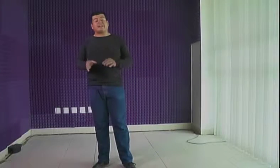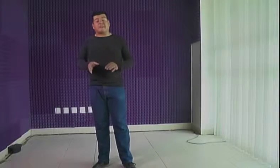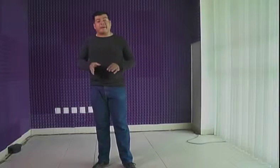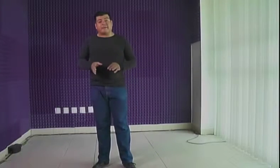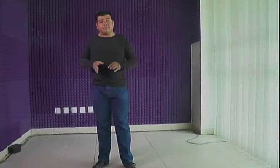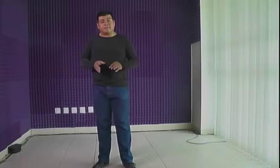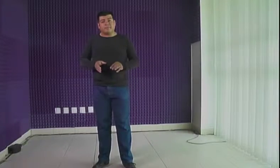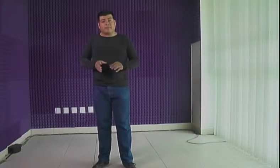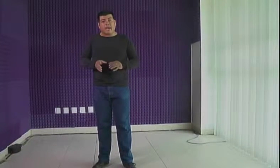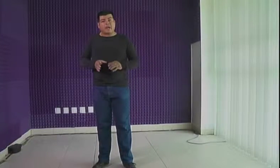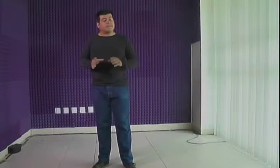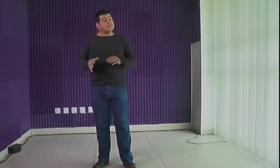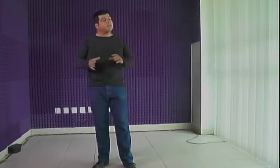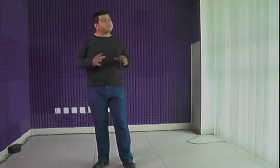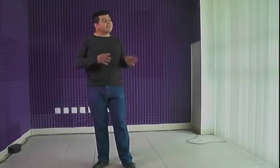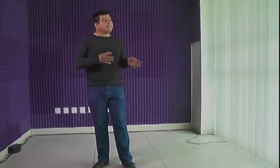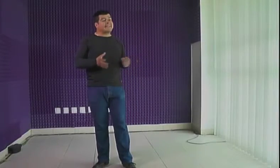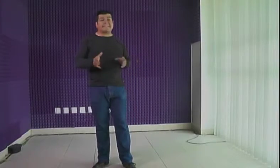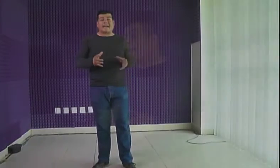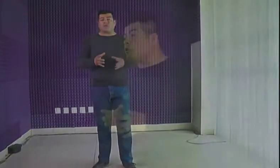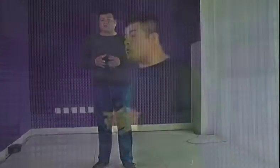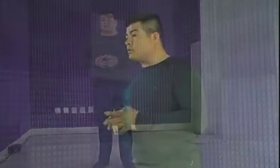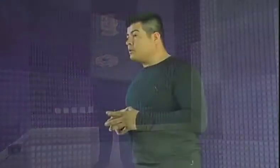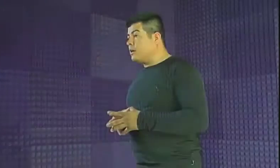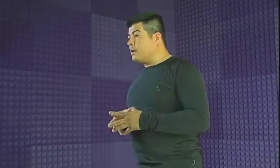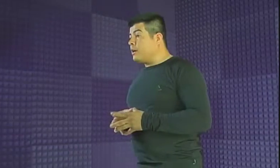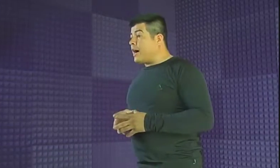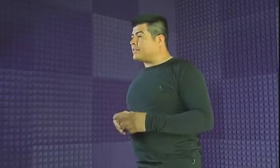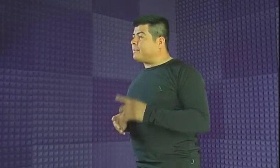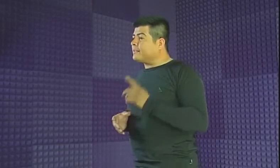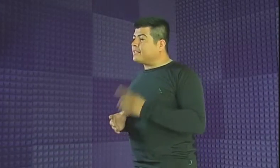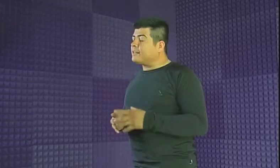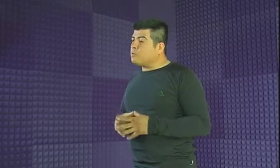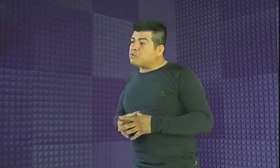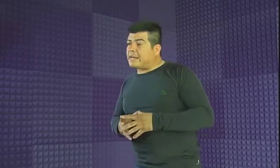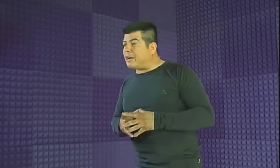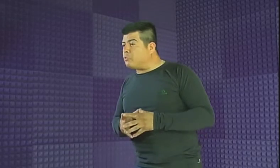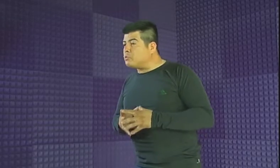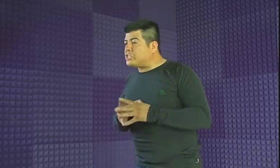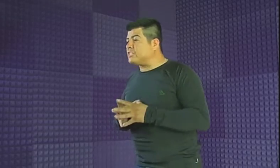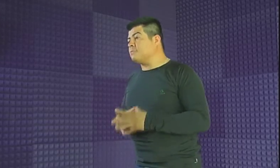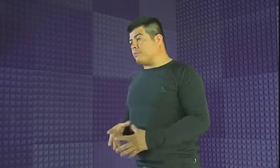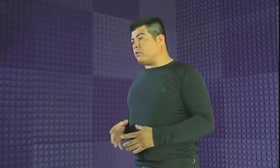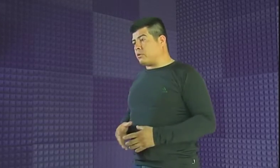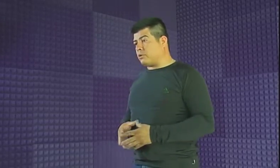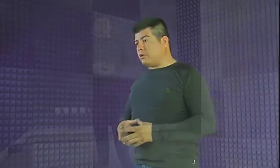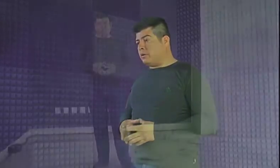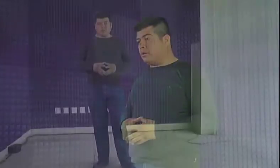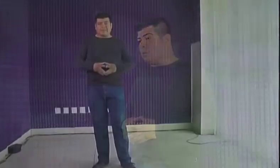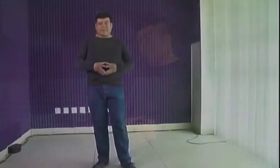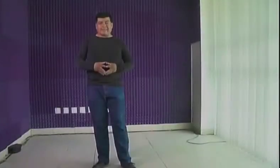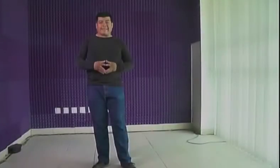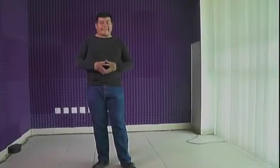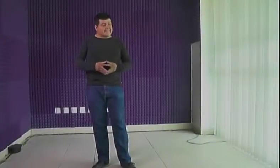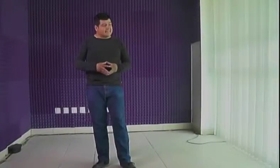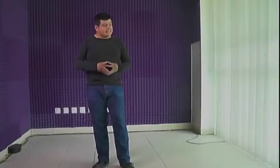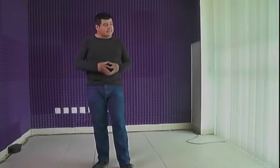Artaban. Artaban no nos va a traer regalos. Artaban tiene un regalo muchísimo mejor, que es